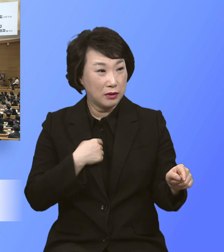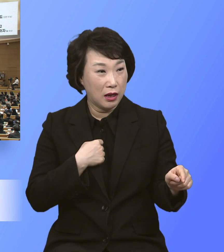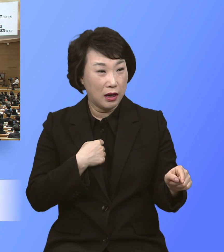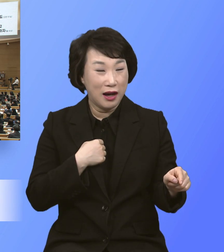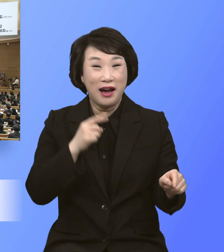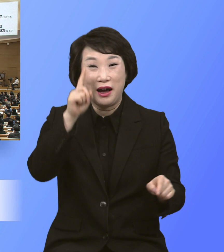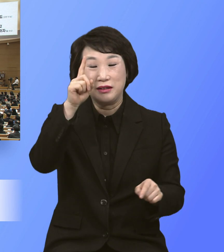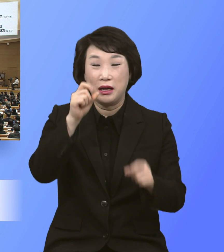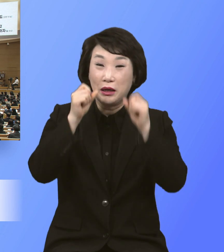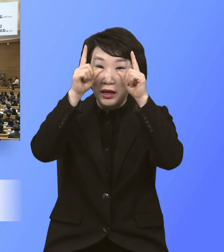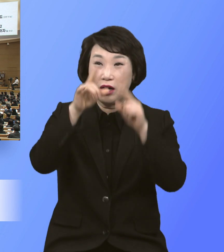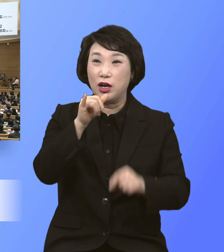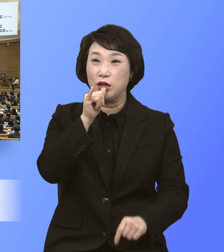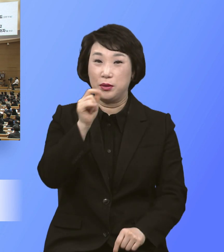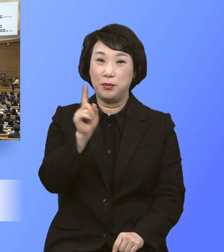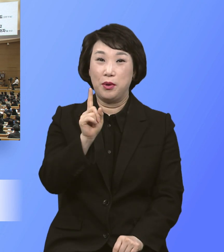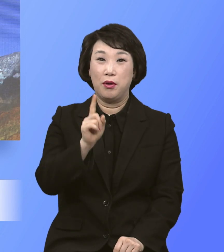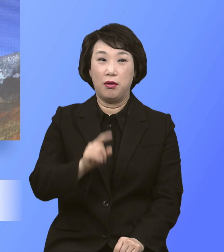하나 깨달은 게 뭐냐?